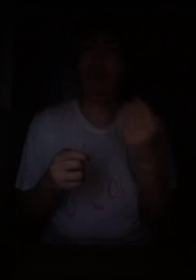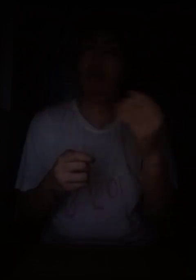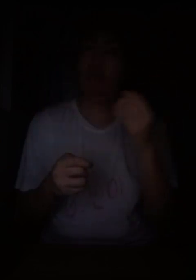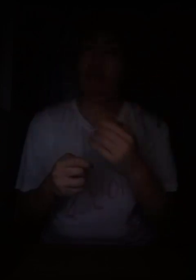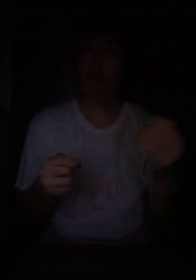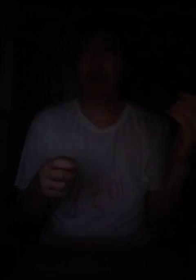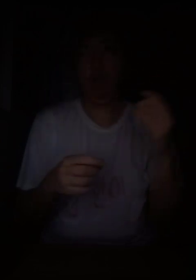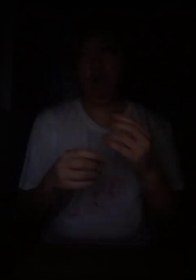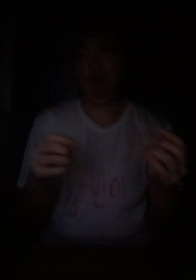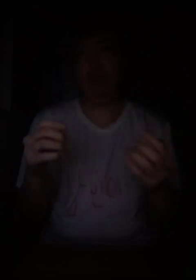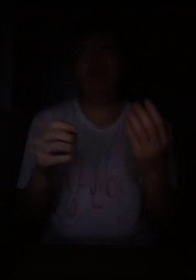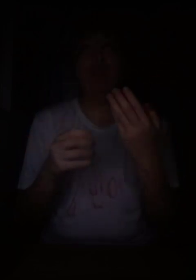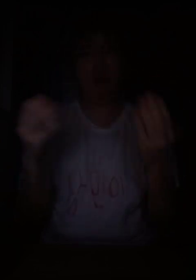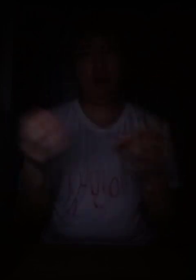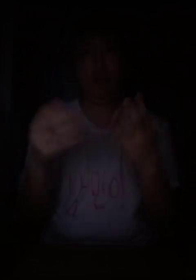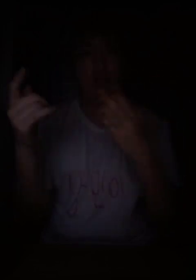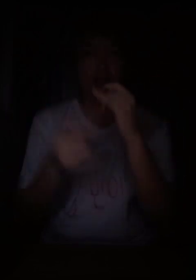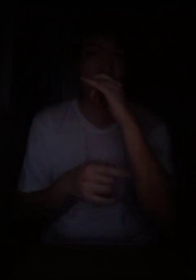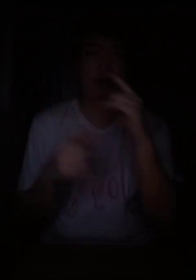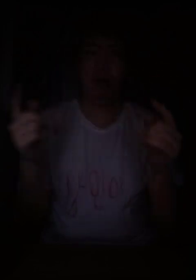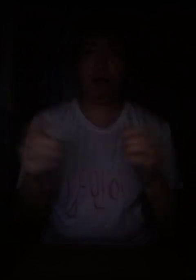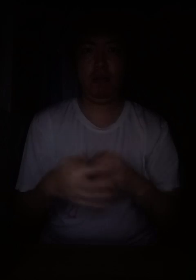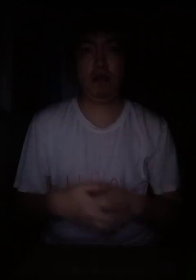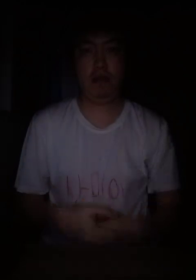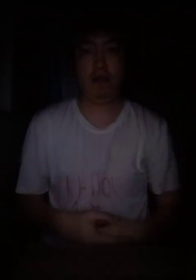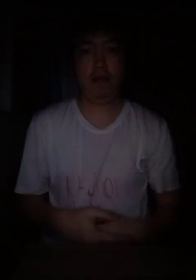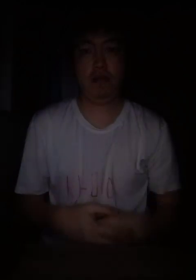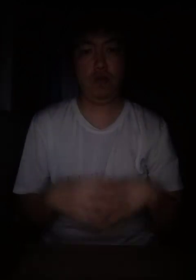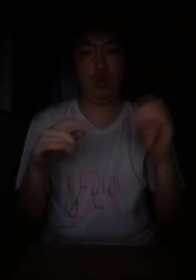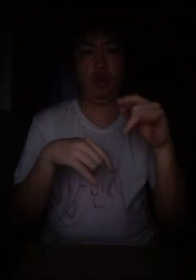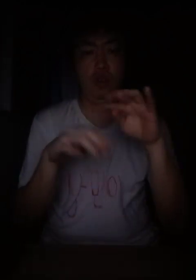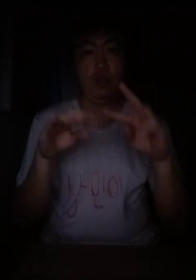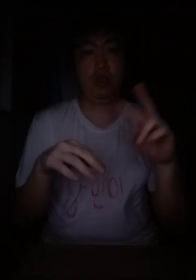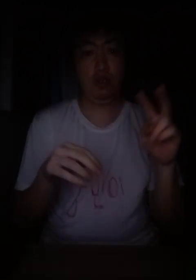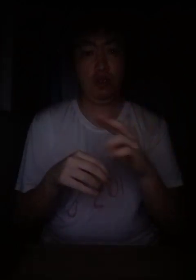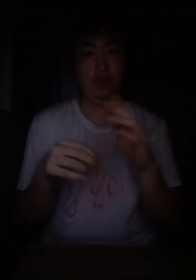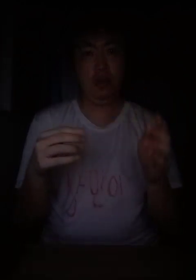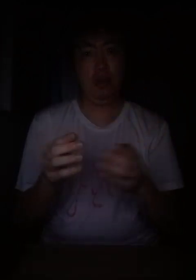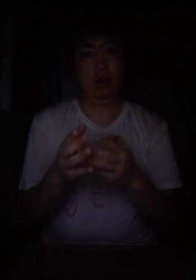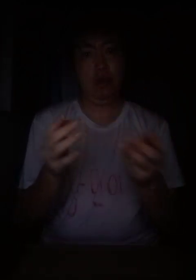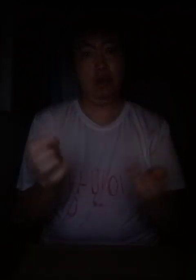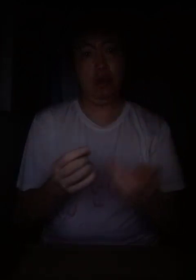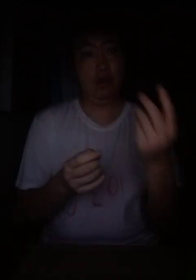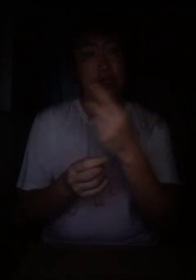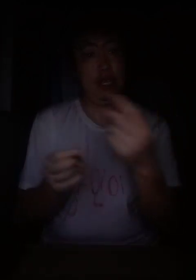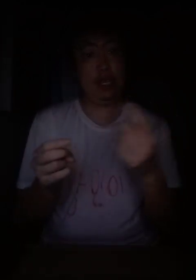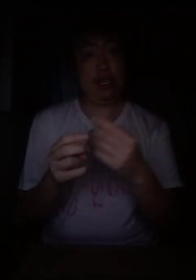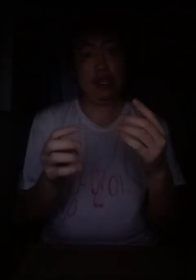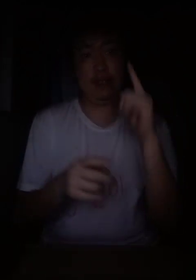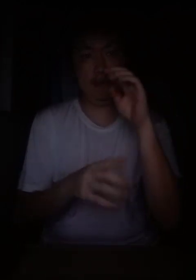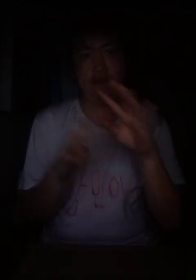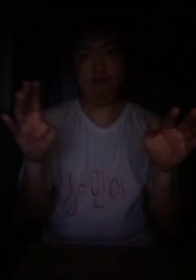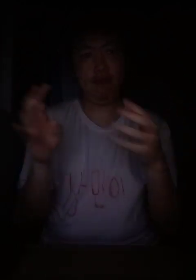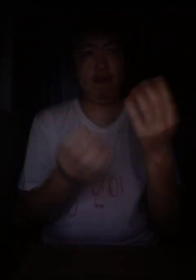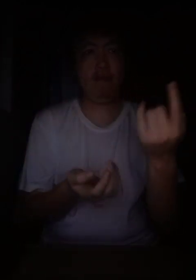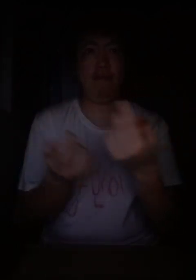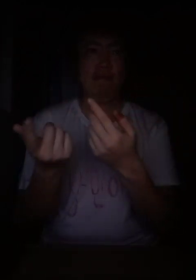보고 정확한 경위를 조사하고 있습니다. 어젯밤 10시 20분쯤에는 목포시 상동의 한 아파트 9층에서